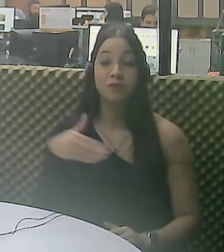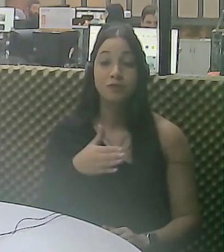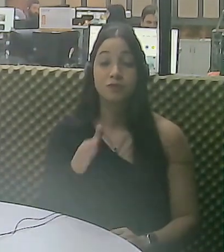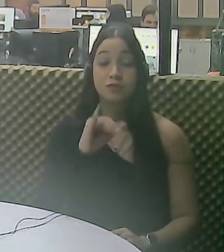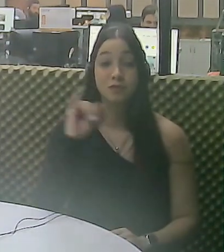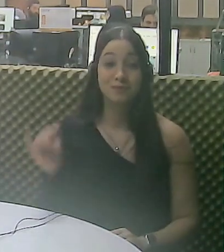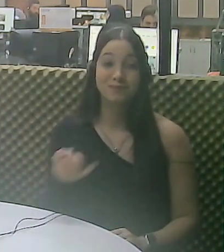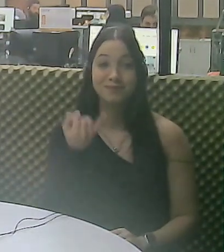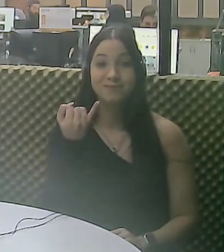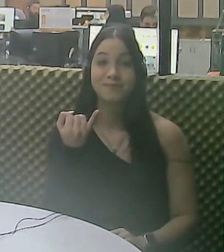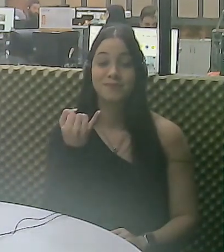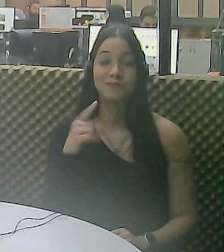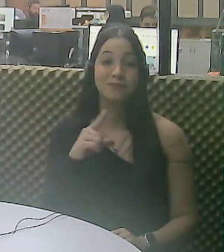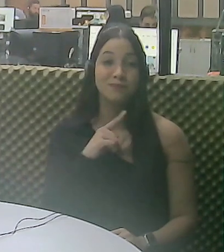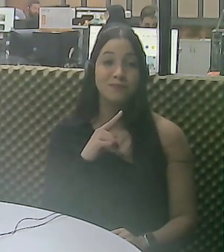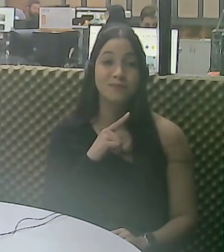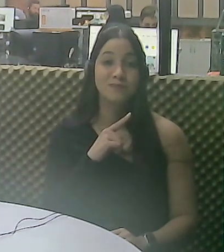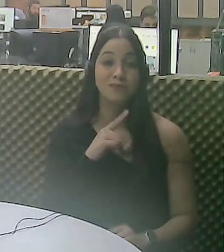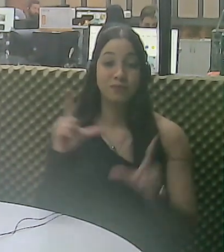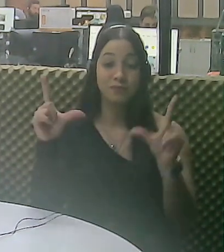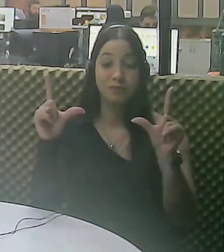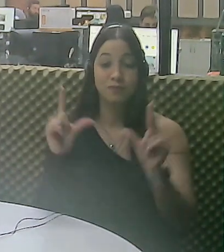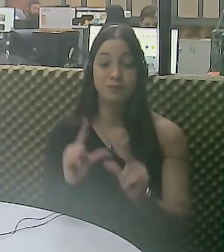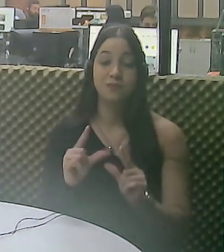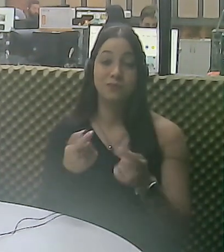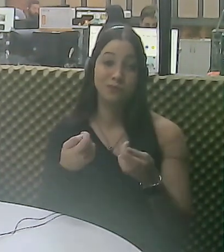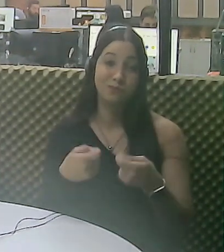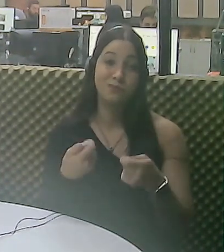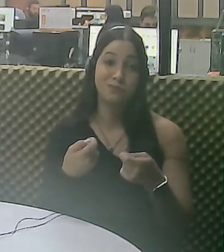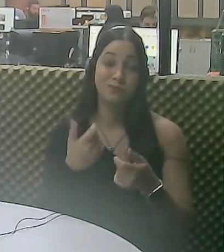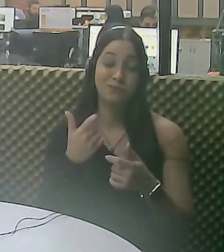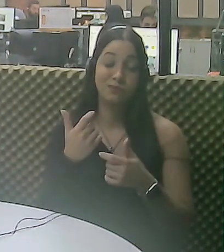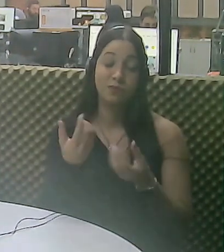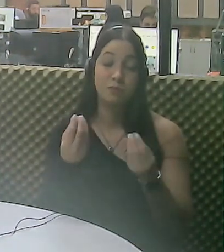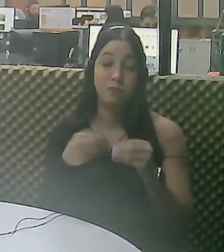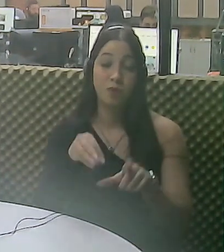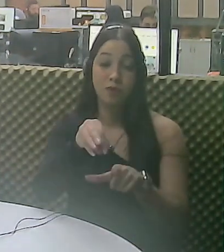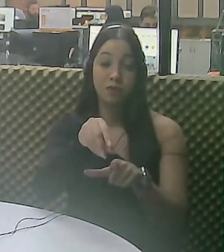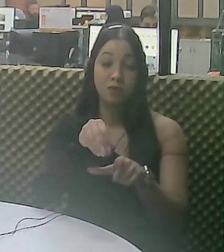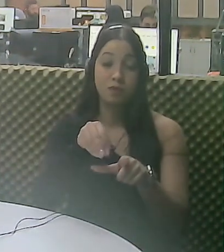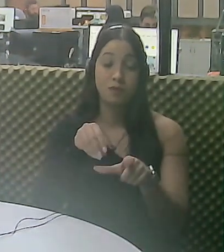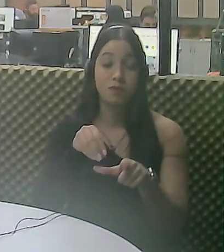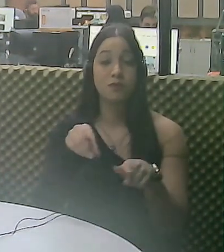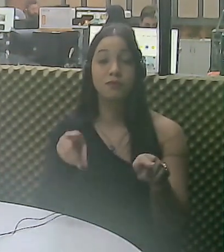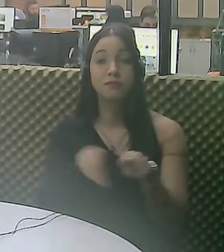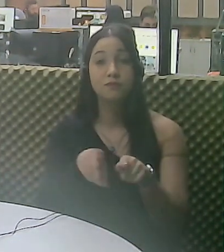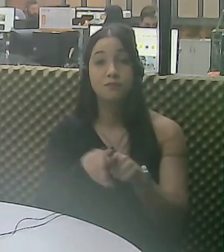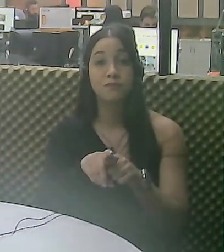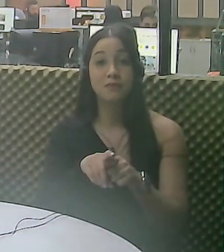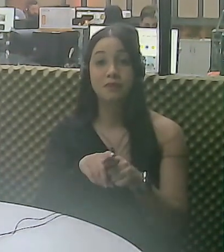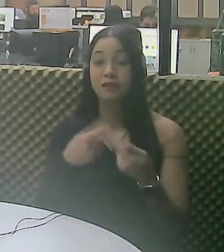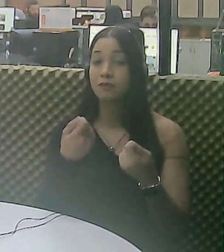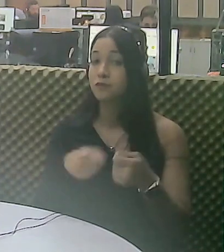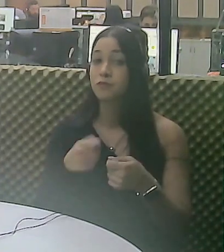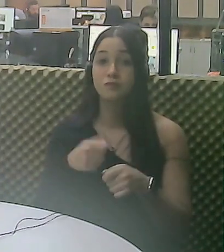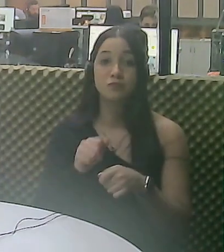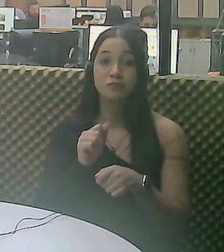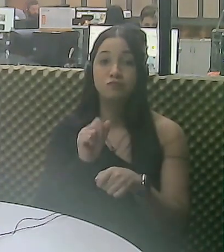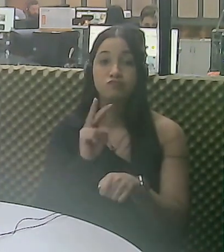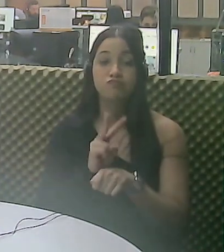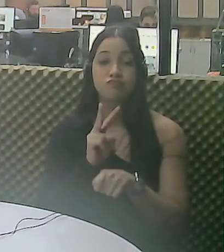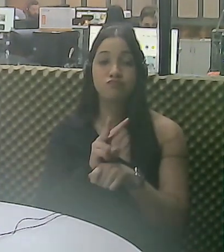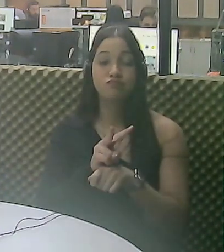as vantagens está a redução da necessidade de emprego de fertilizantes químicos, ausência de defensivos agrícolas